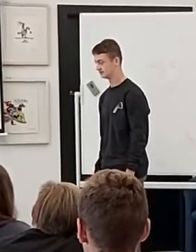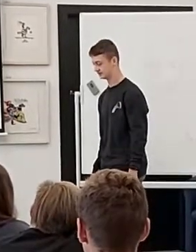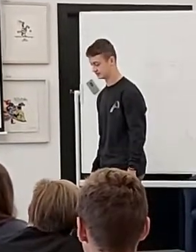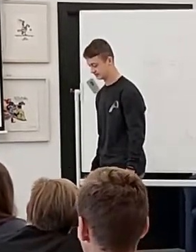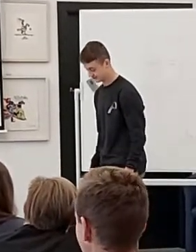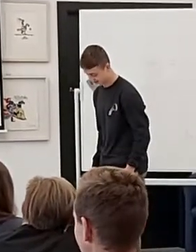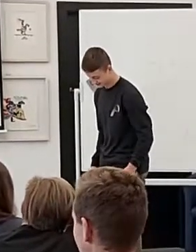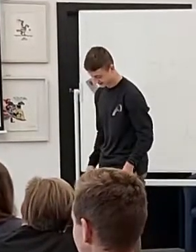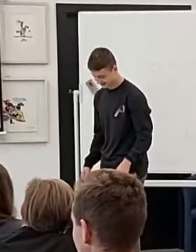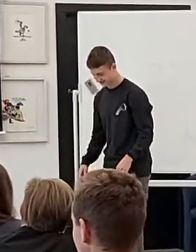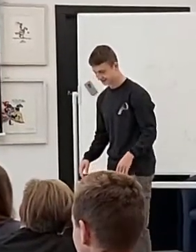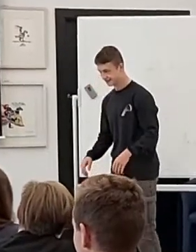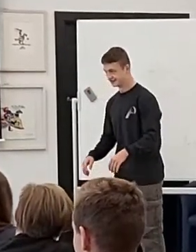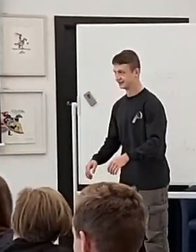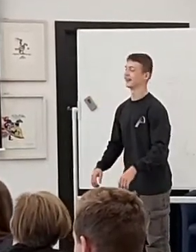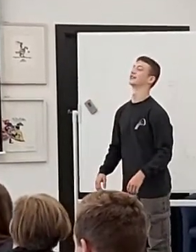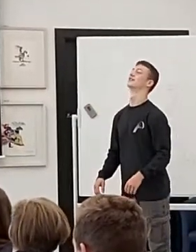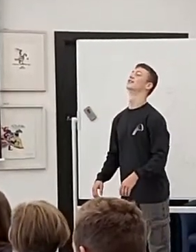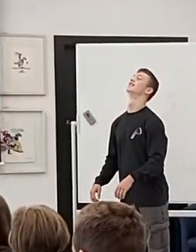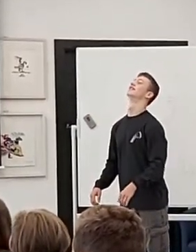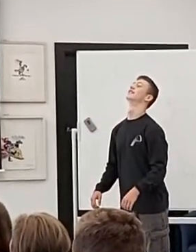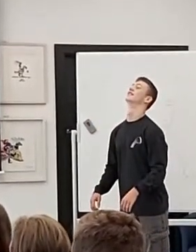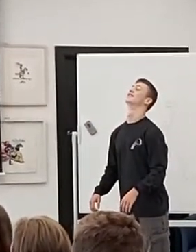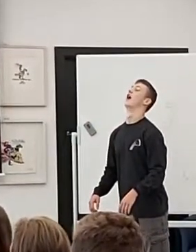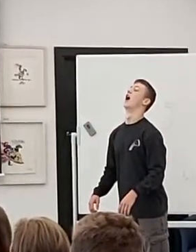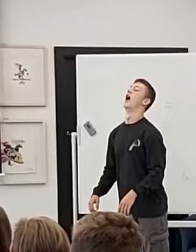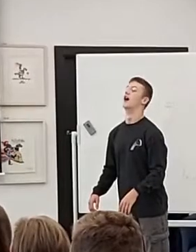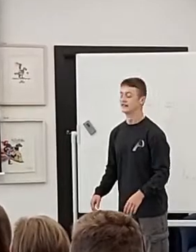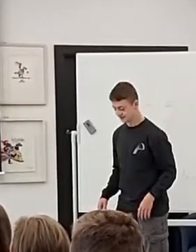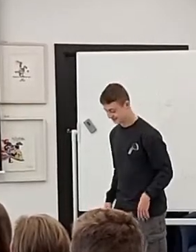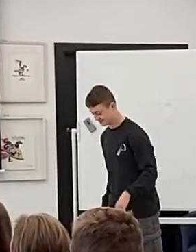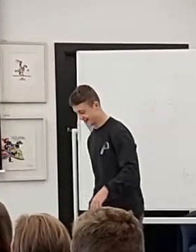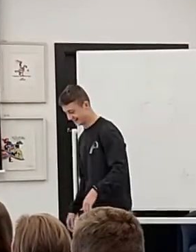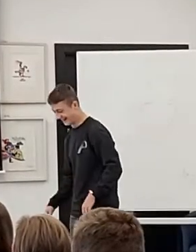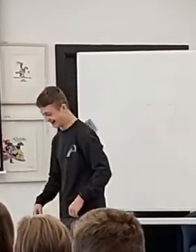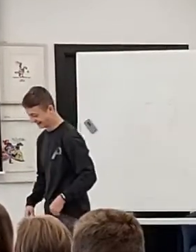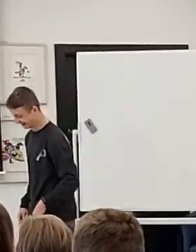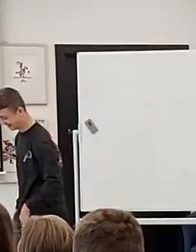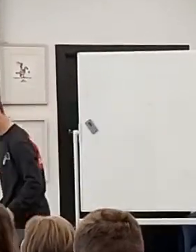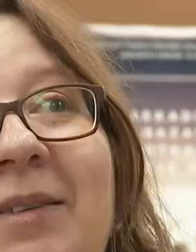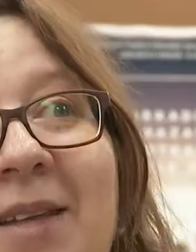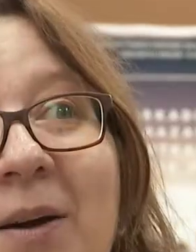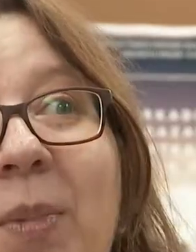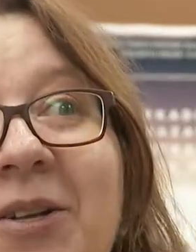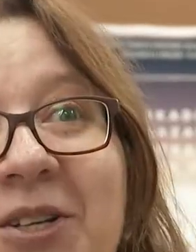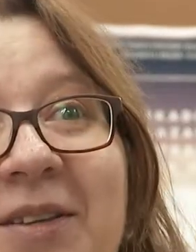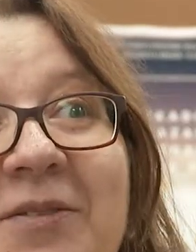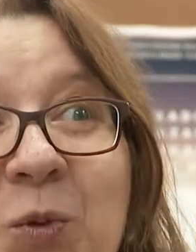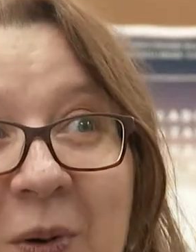Projekt był skierowany do młodzieży oraz nauczycieli z bolesławskich szkół ponadpodstawowych. Dzieci, młodzież zawsze jest chętna bardziej na